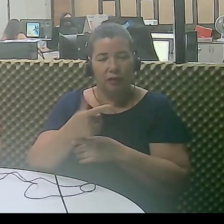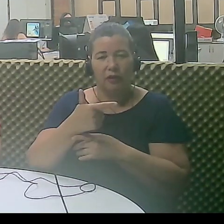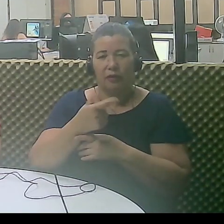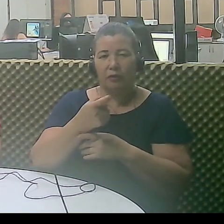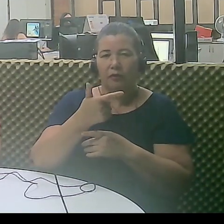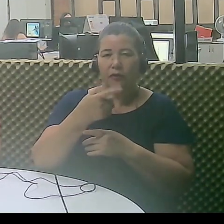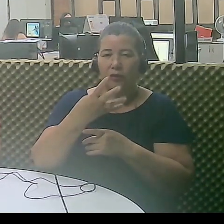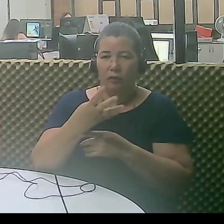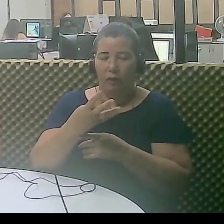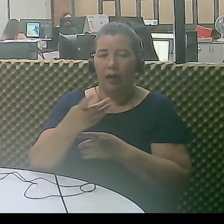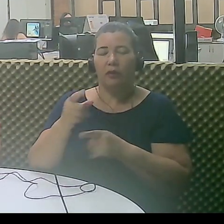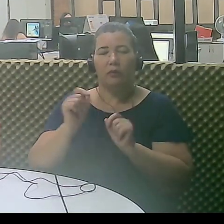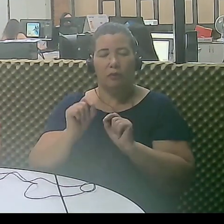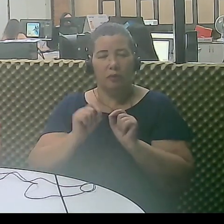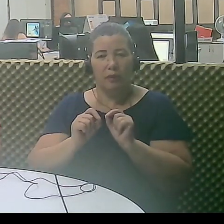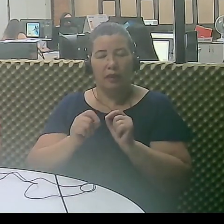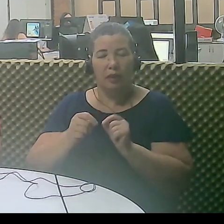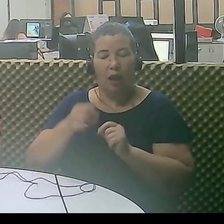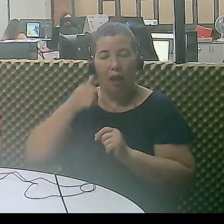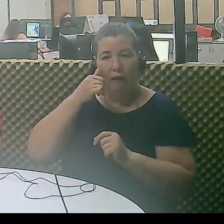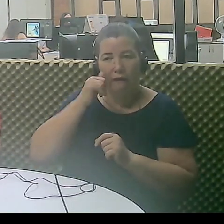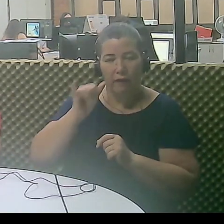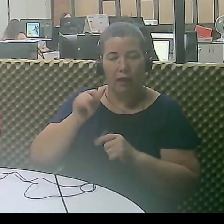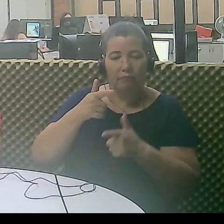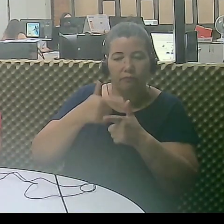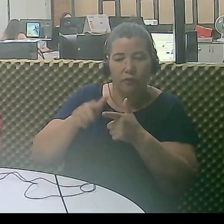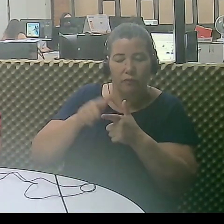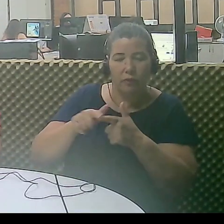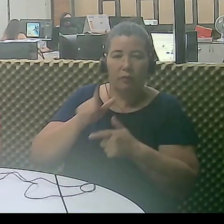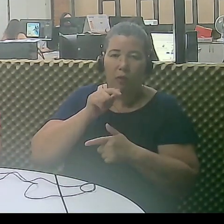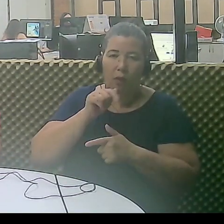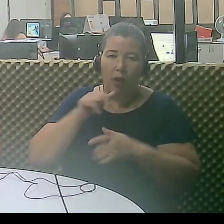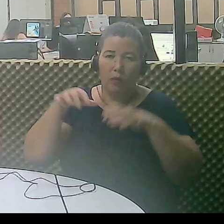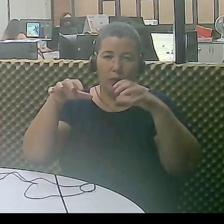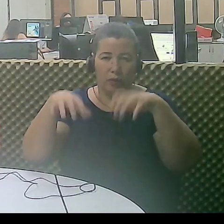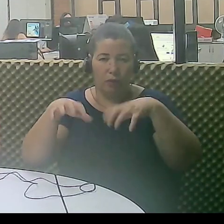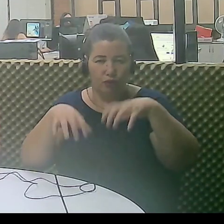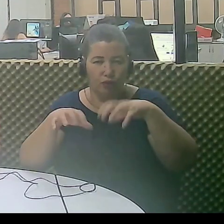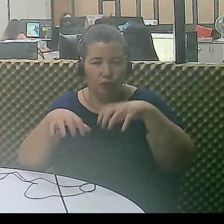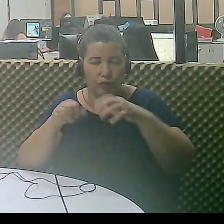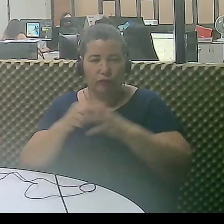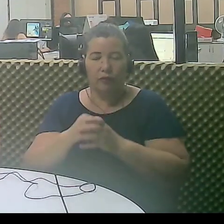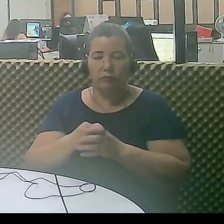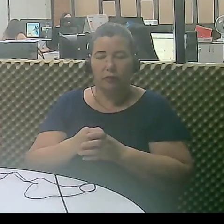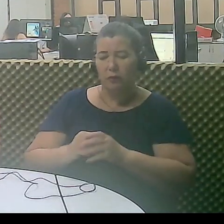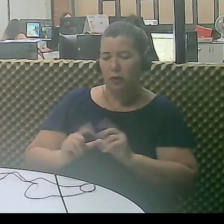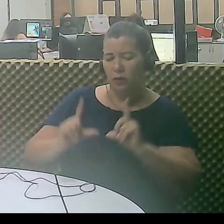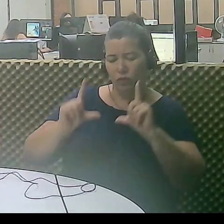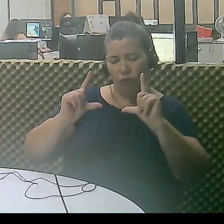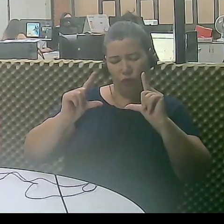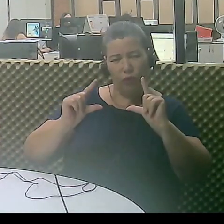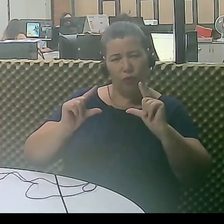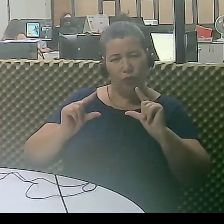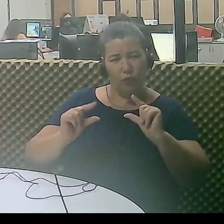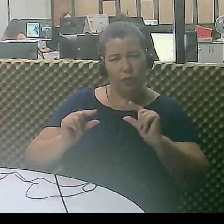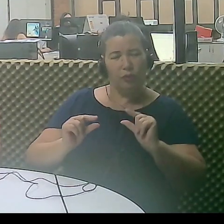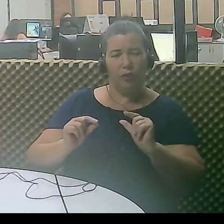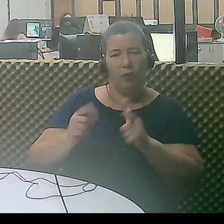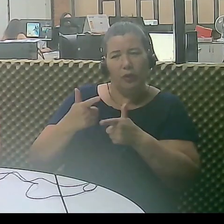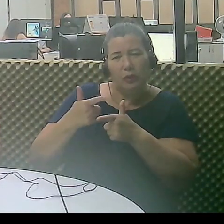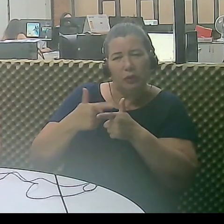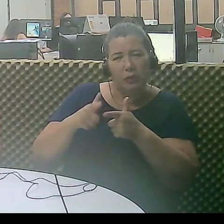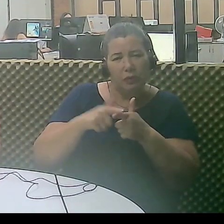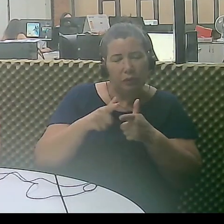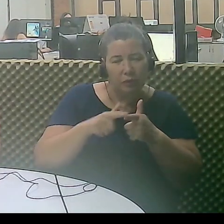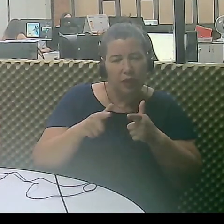2023-2024 do Plano de Emergência Pluviométrico. Com o objetivo de minimizar os efeitos das fortes chuvas desta época